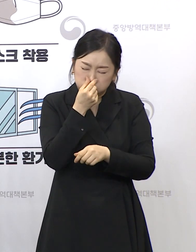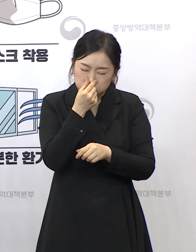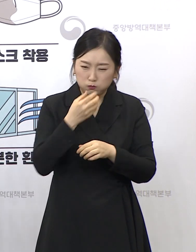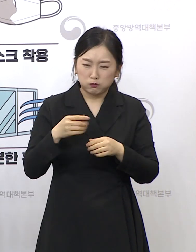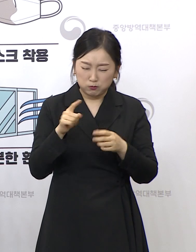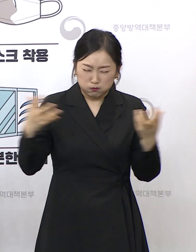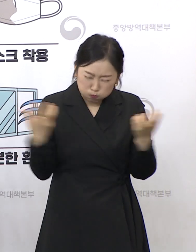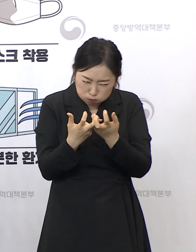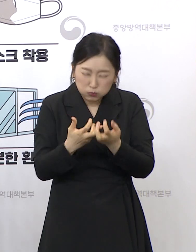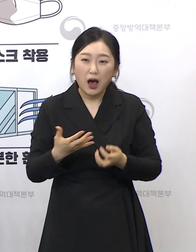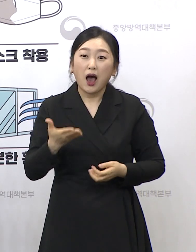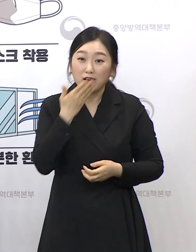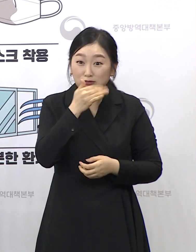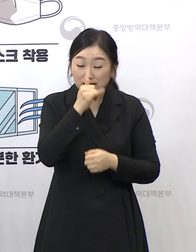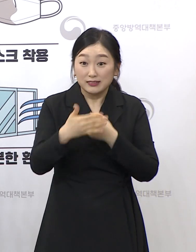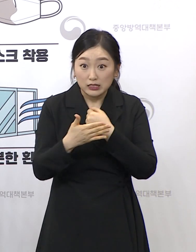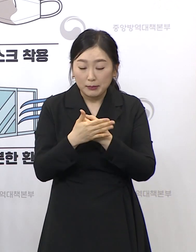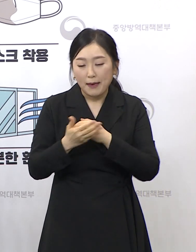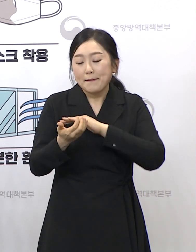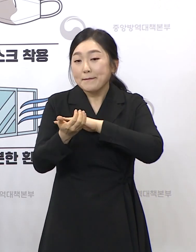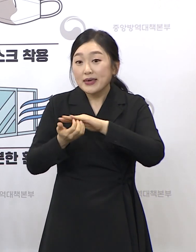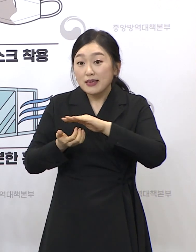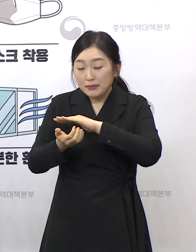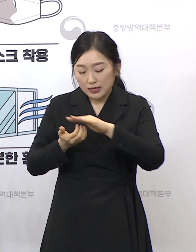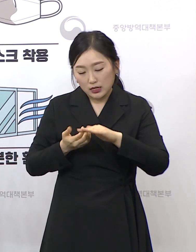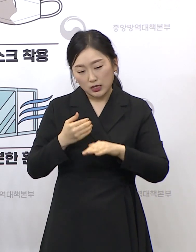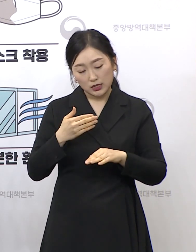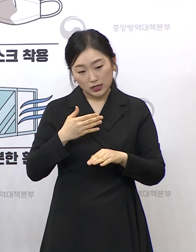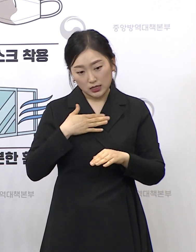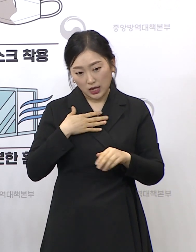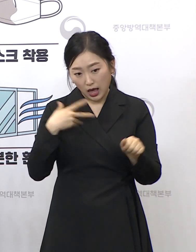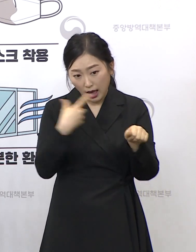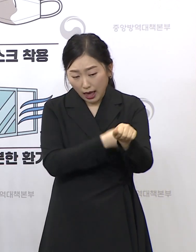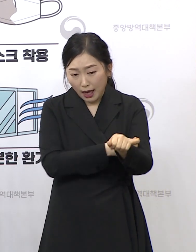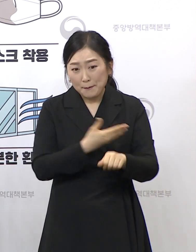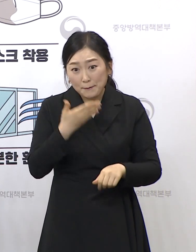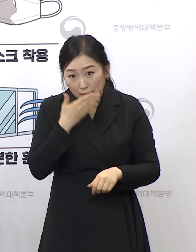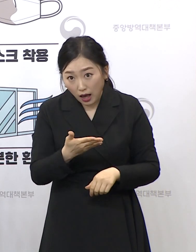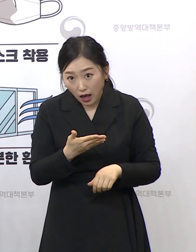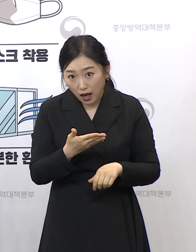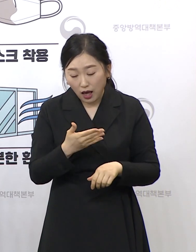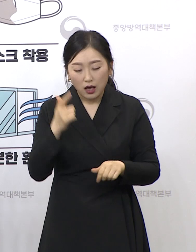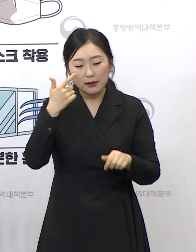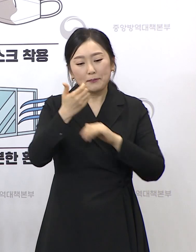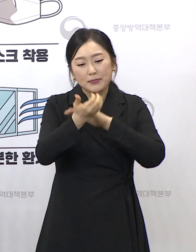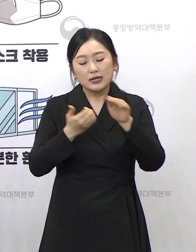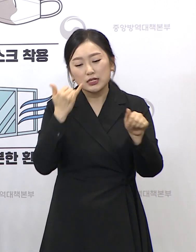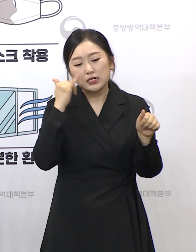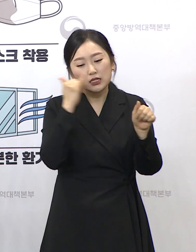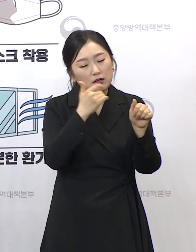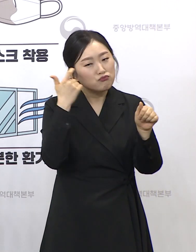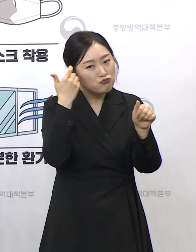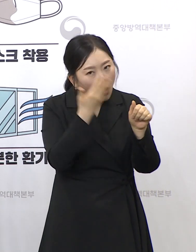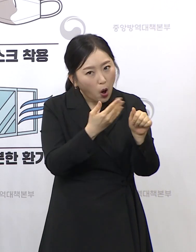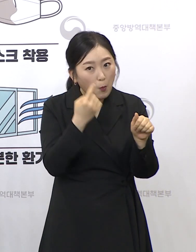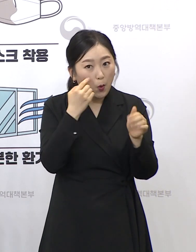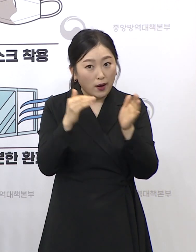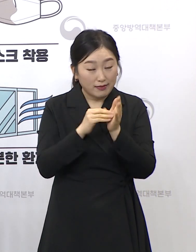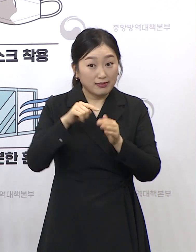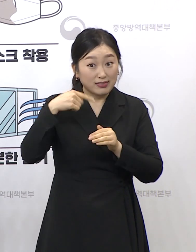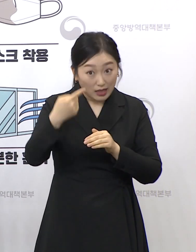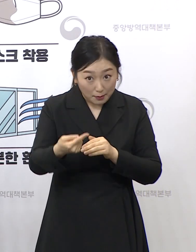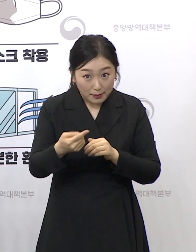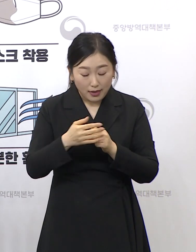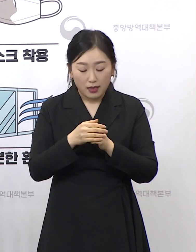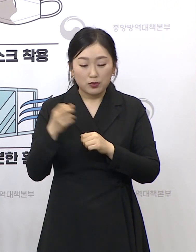제한됩니다. 방문 전 의료기관의 접종 가능 여부를 꼭 확인하시고 접종기관 방문 시